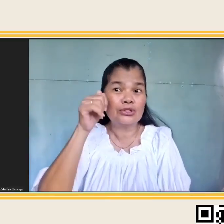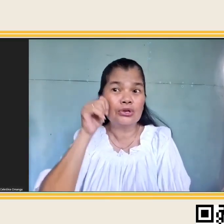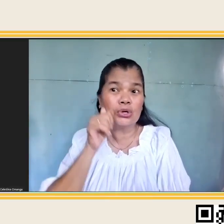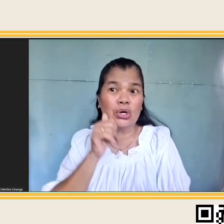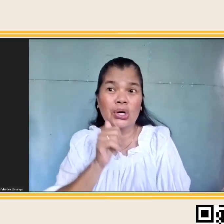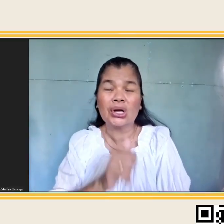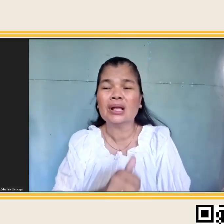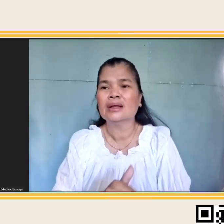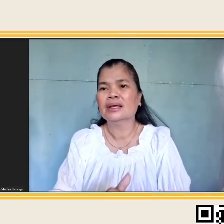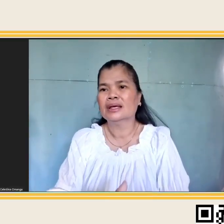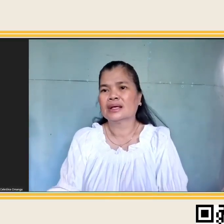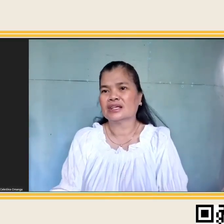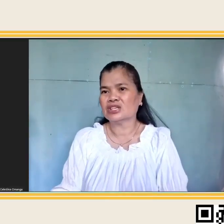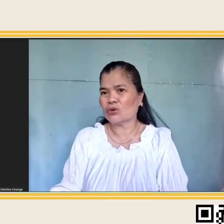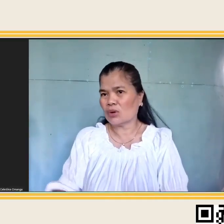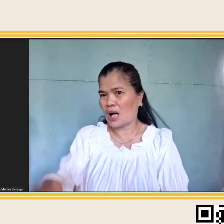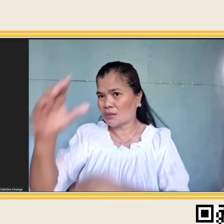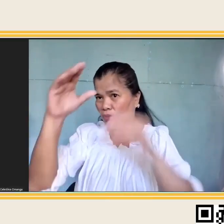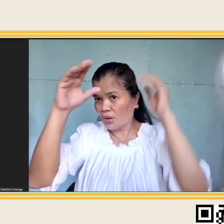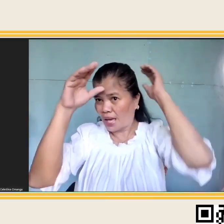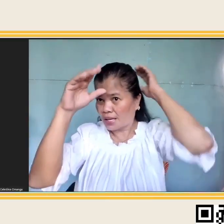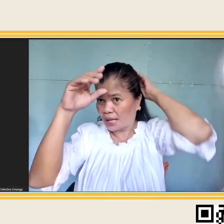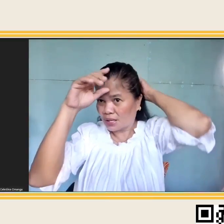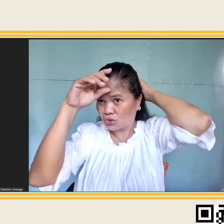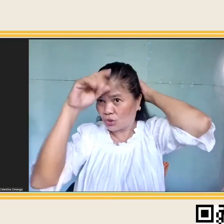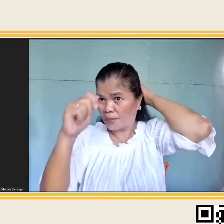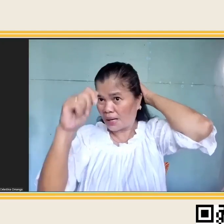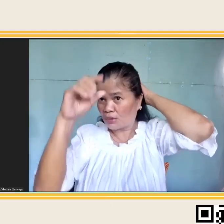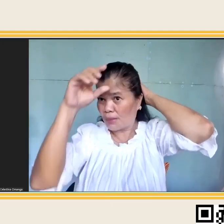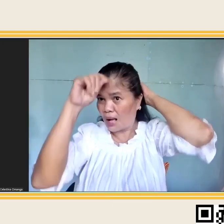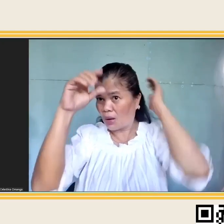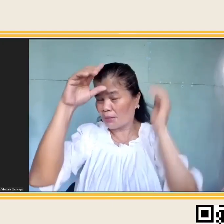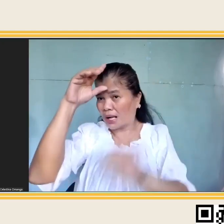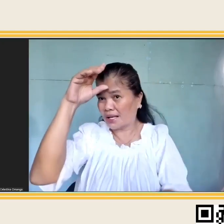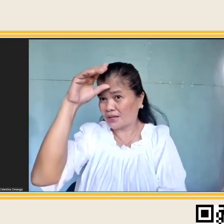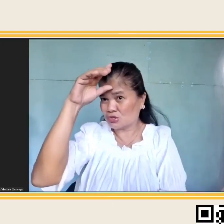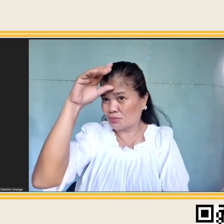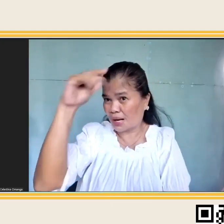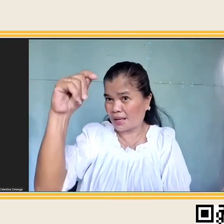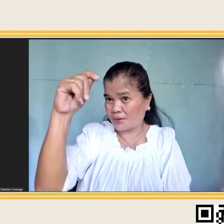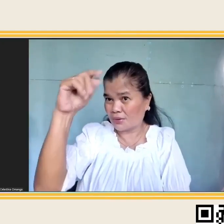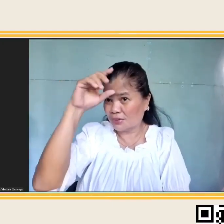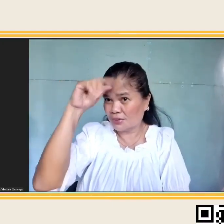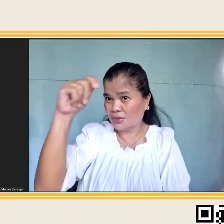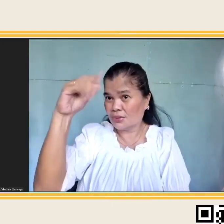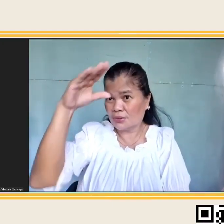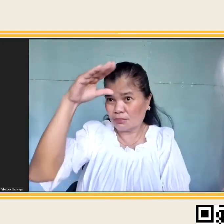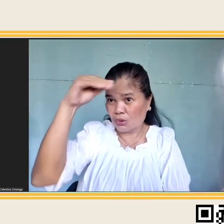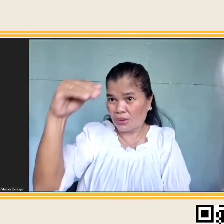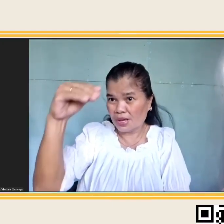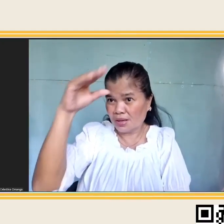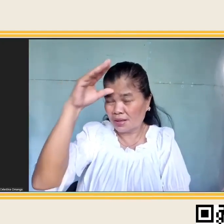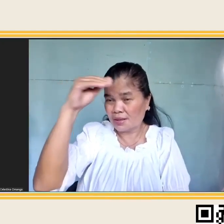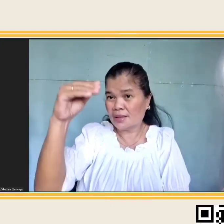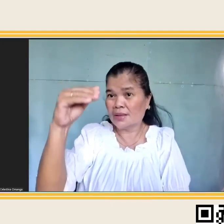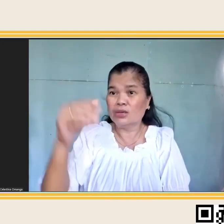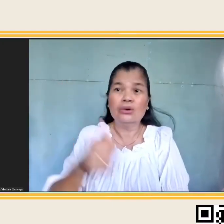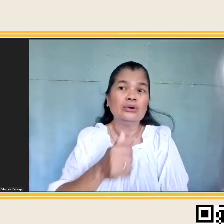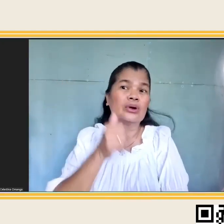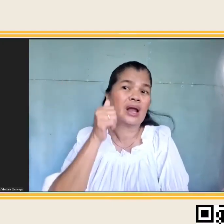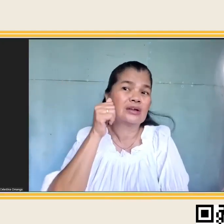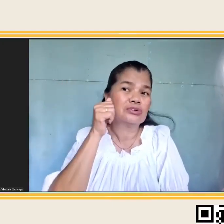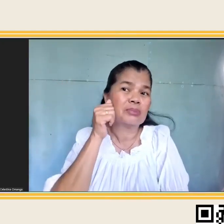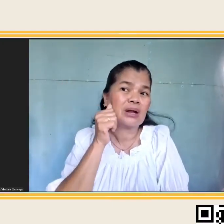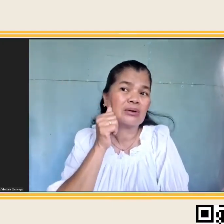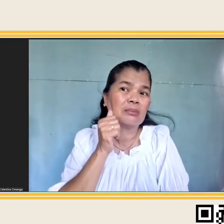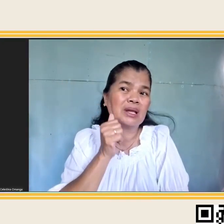Bakit ganito yung girl? Kasi kung ang boy ay ganito, parang mahawak baga ng sombrero, boy,